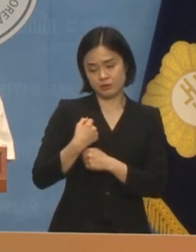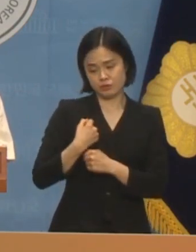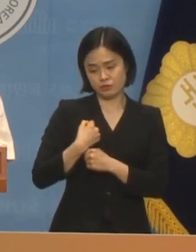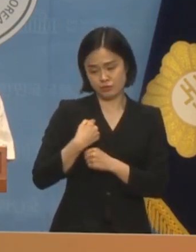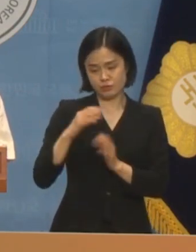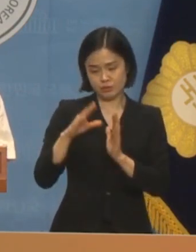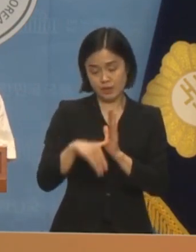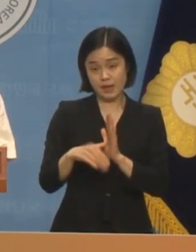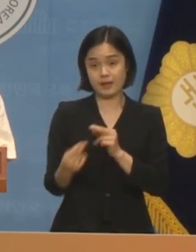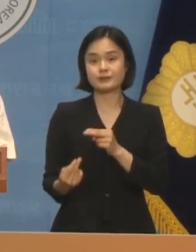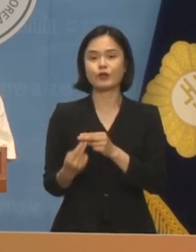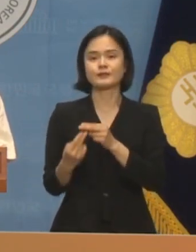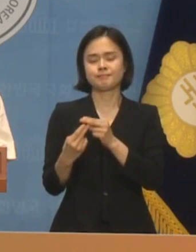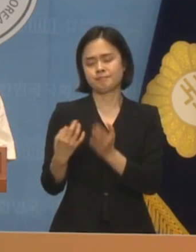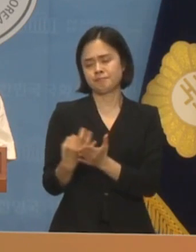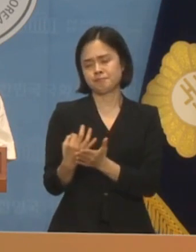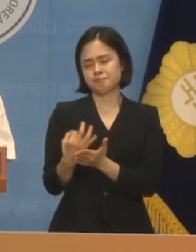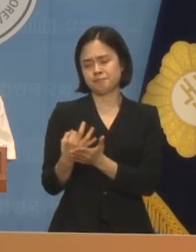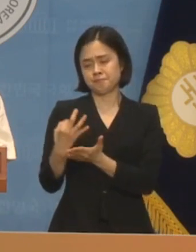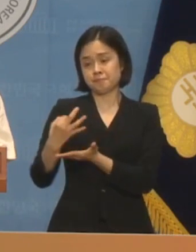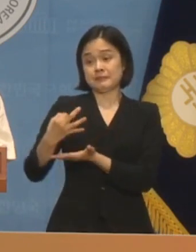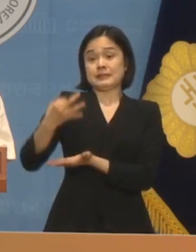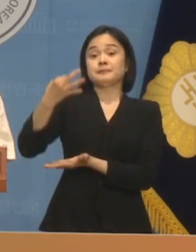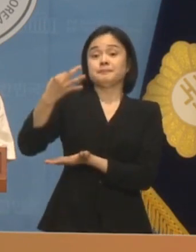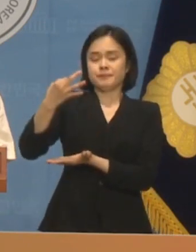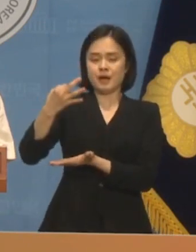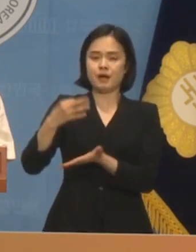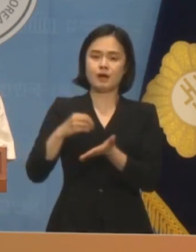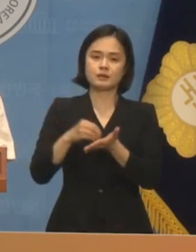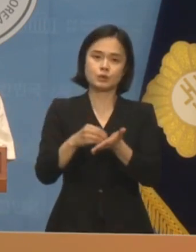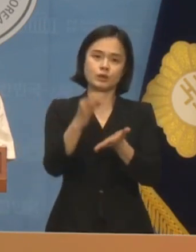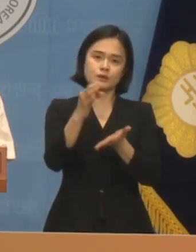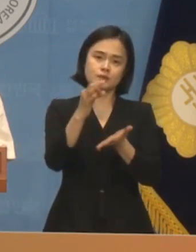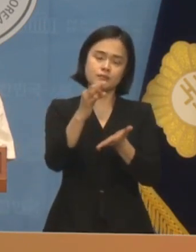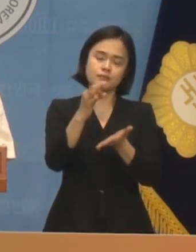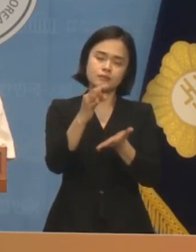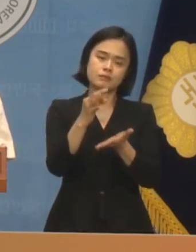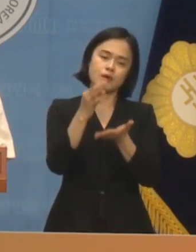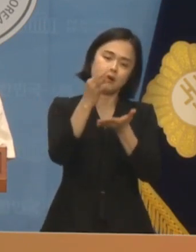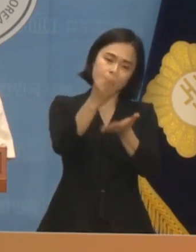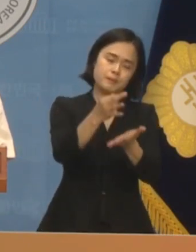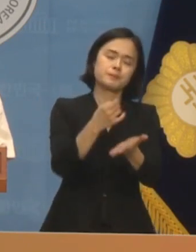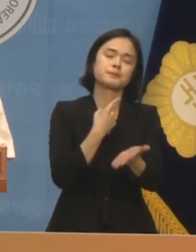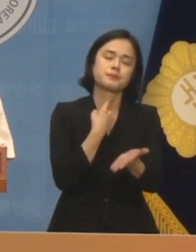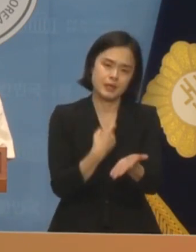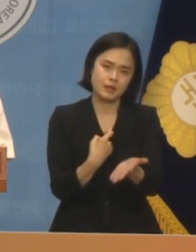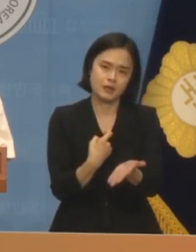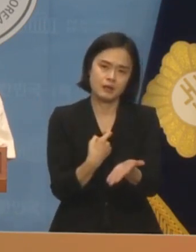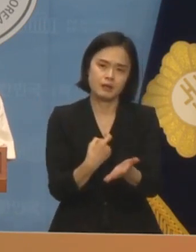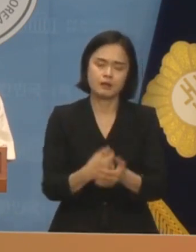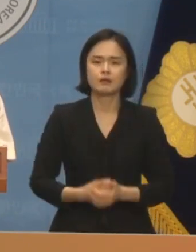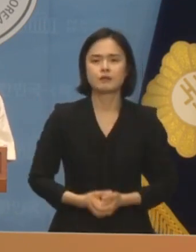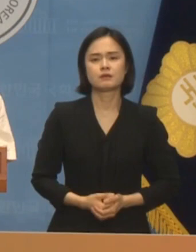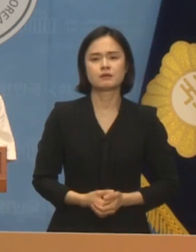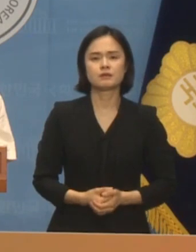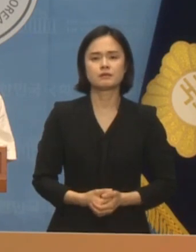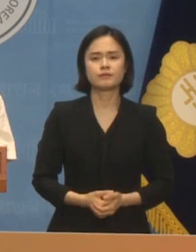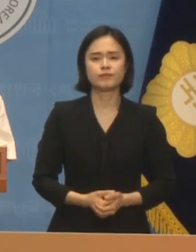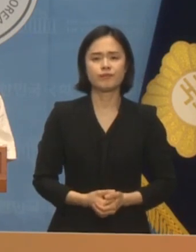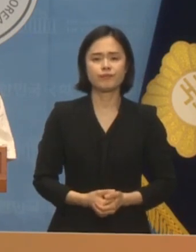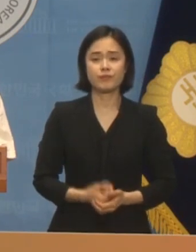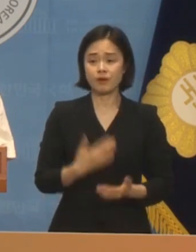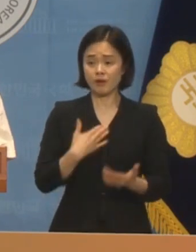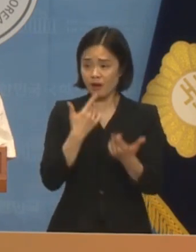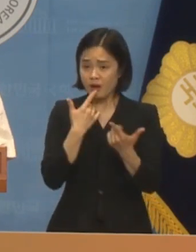있습니다. 이렇게 등록금을 스스로 납부해 이른바 효자 혹은 효녀가 된 청년들이 있으실